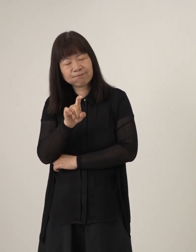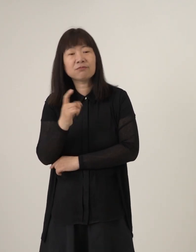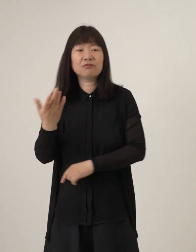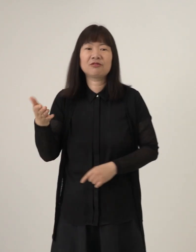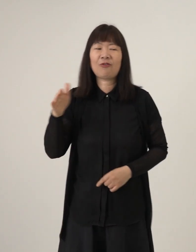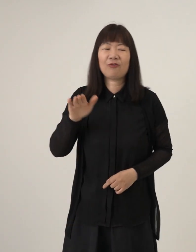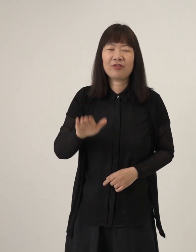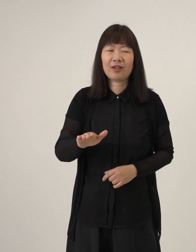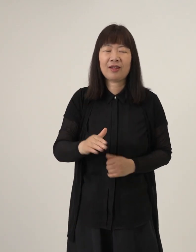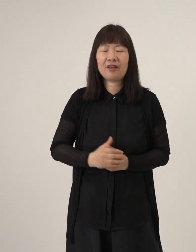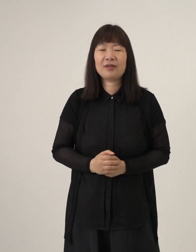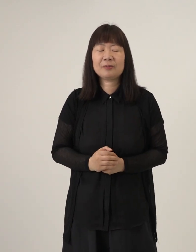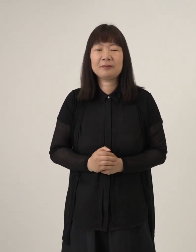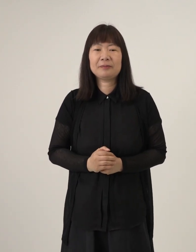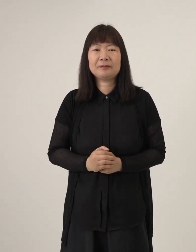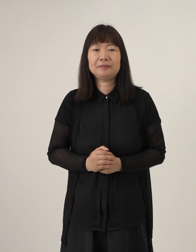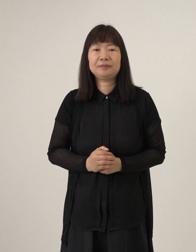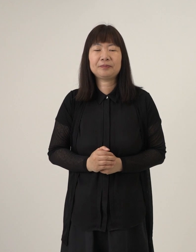그런데